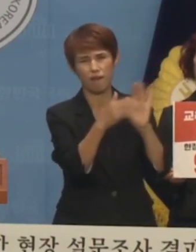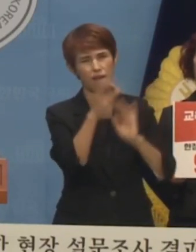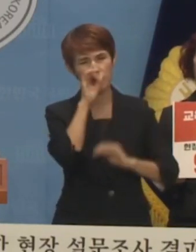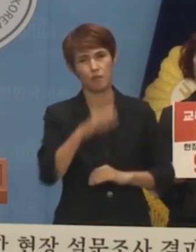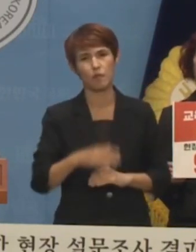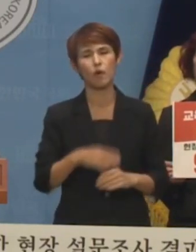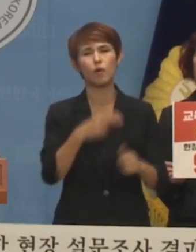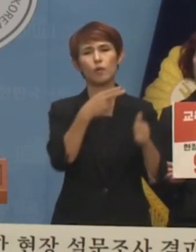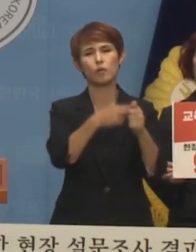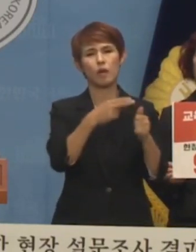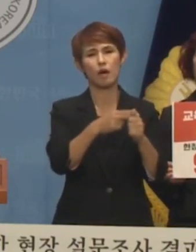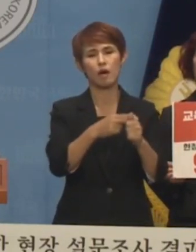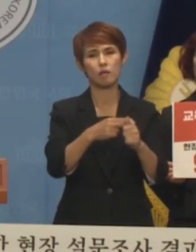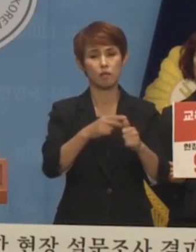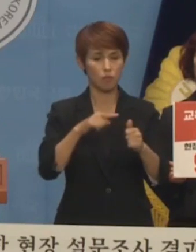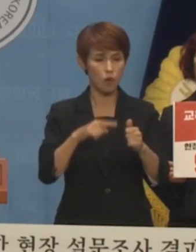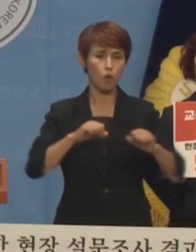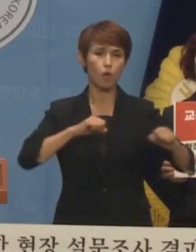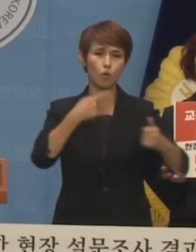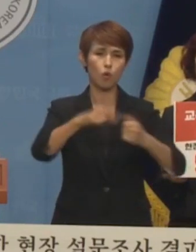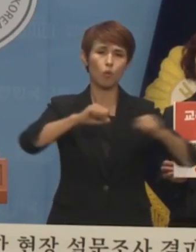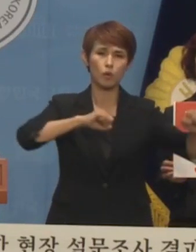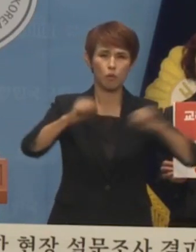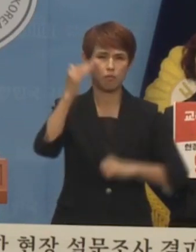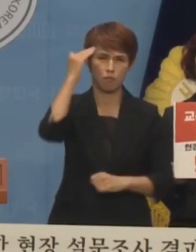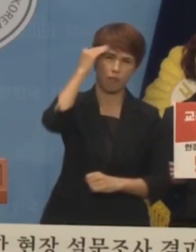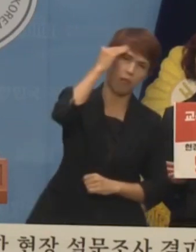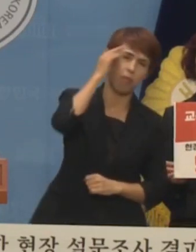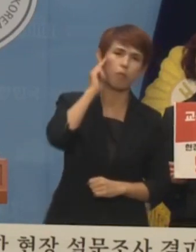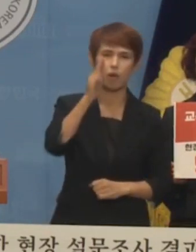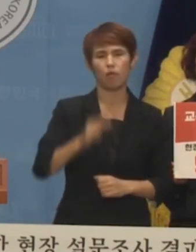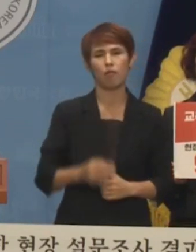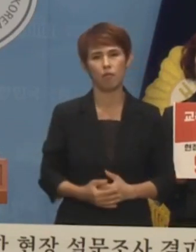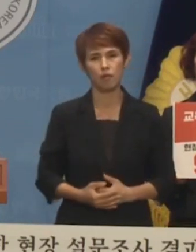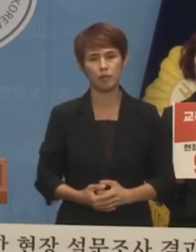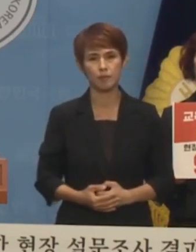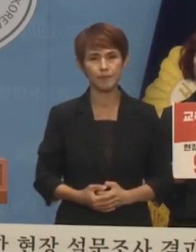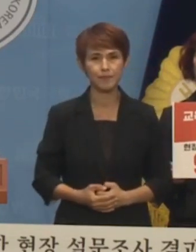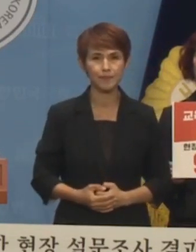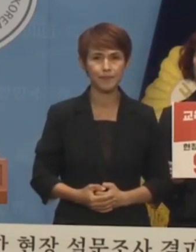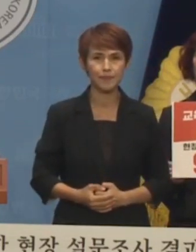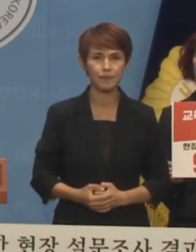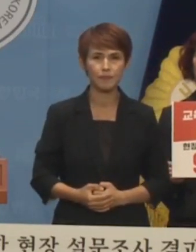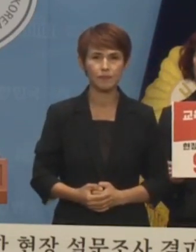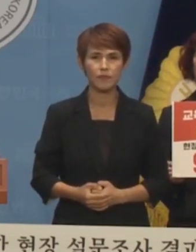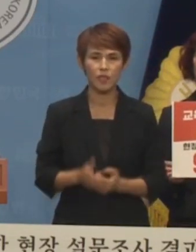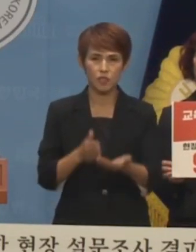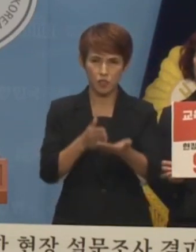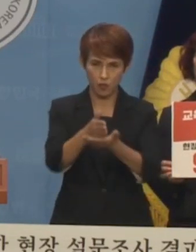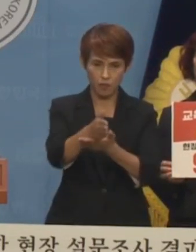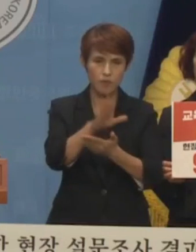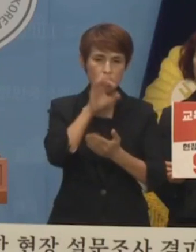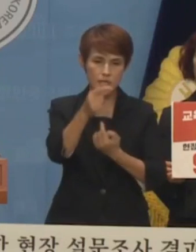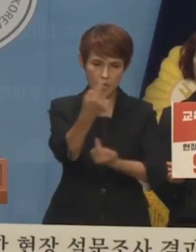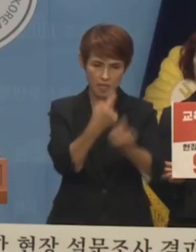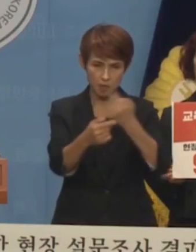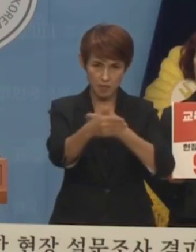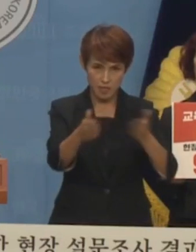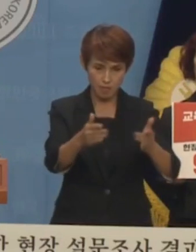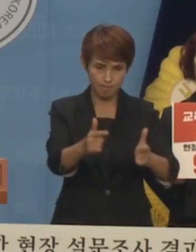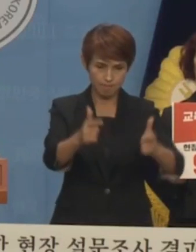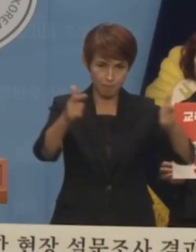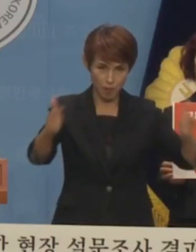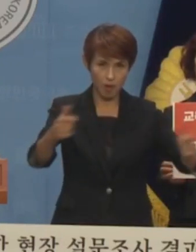교사들의 과도한 교육활동 침해 노출 상황을 대비할 수 없습니다. 전용 민원 상담실 확충 시범